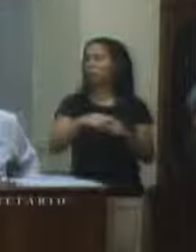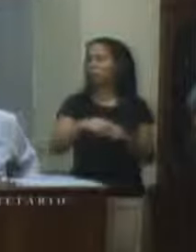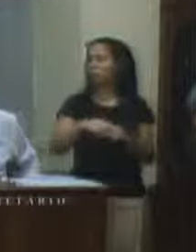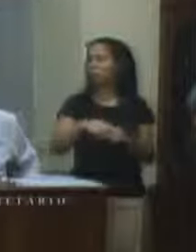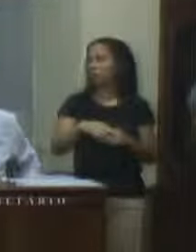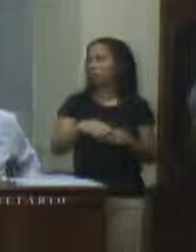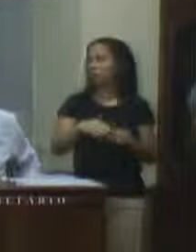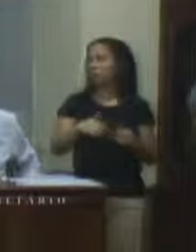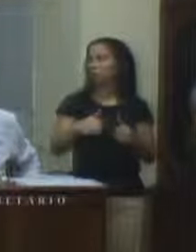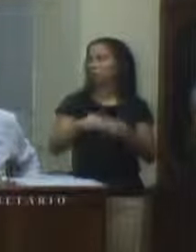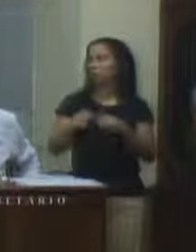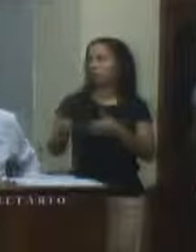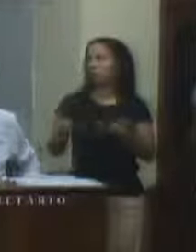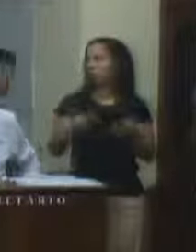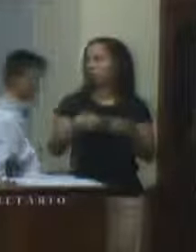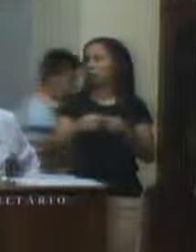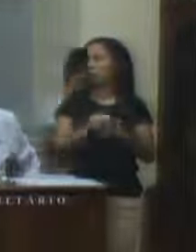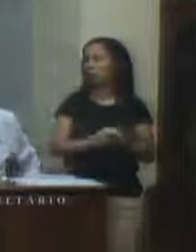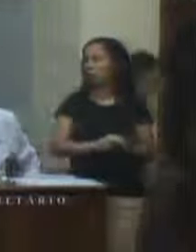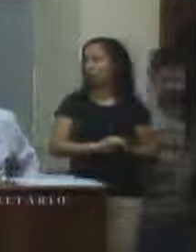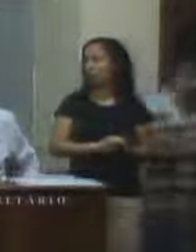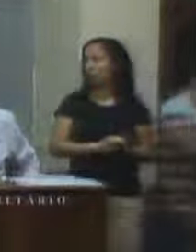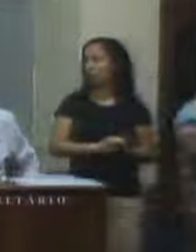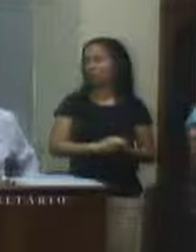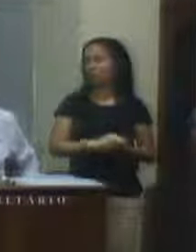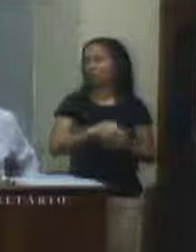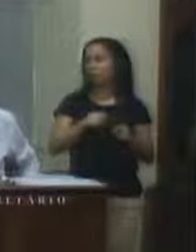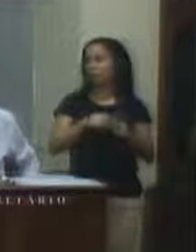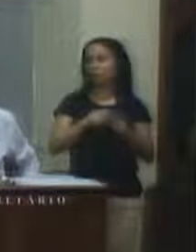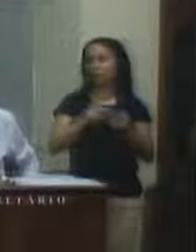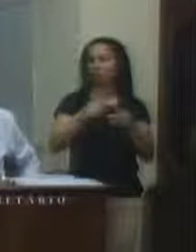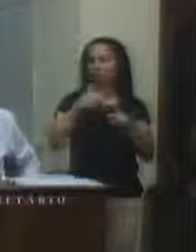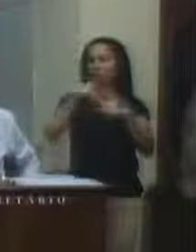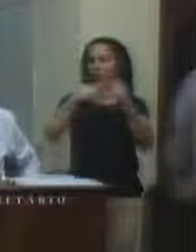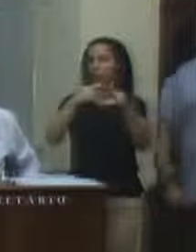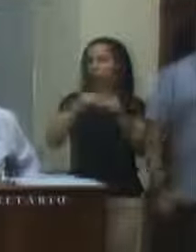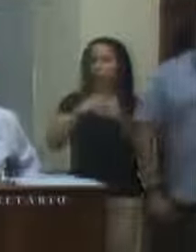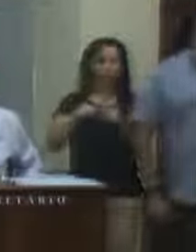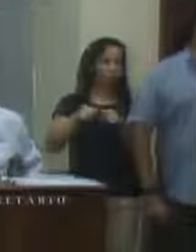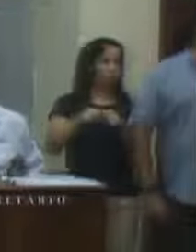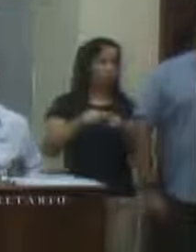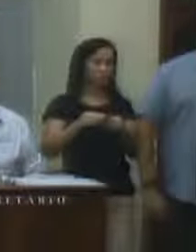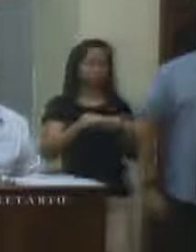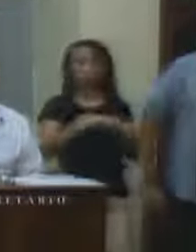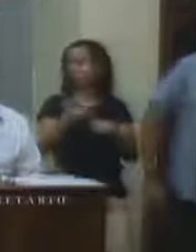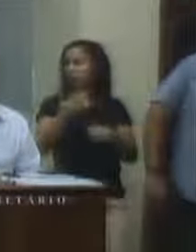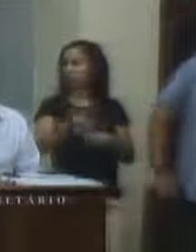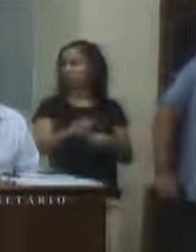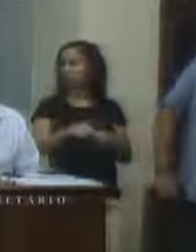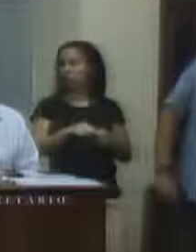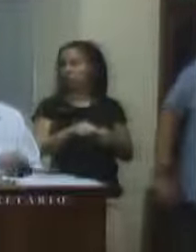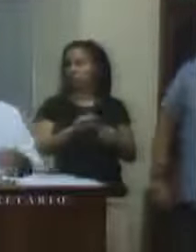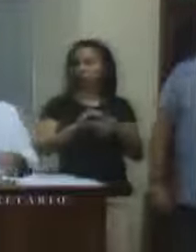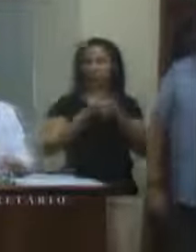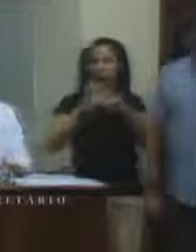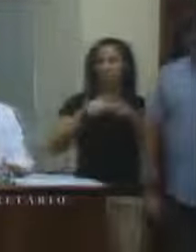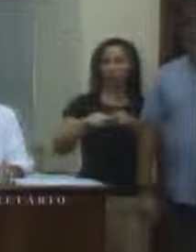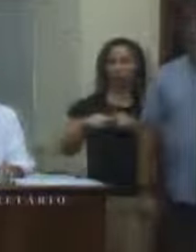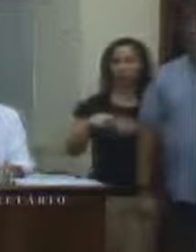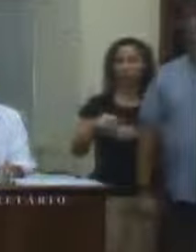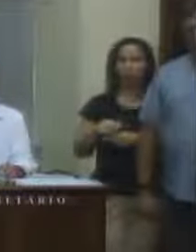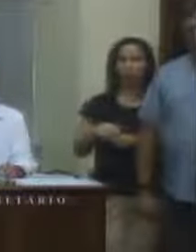Se sintam convidados para percorrer da sessão, mas caso não queira, sintam à vontade.